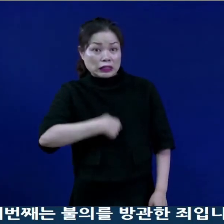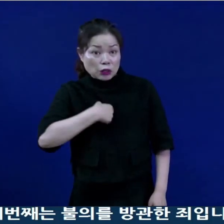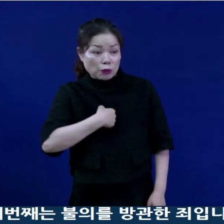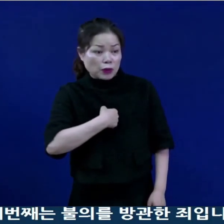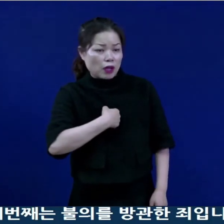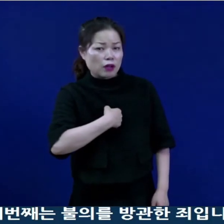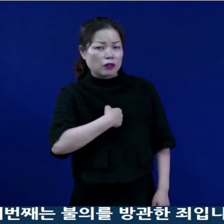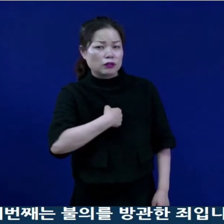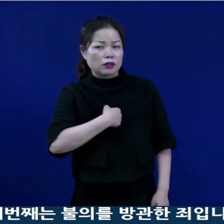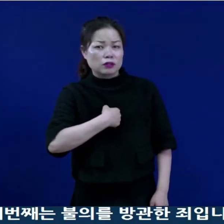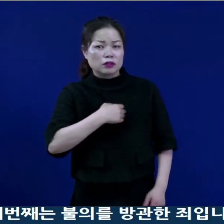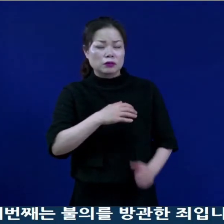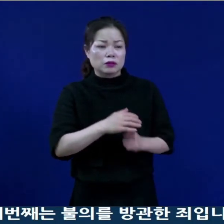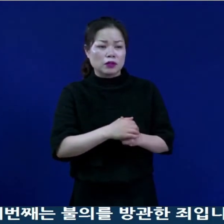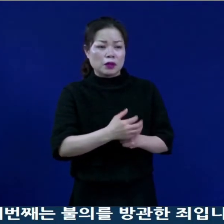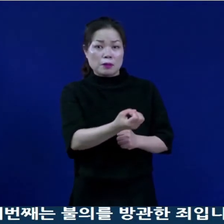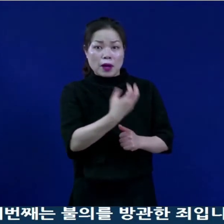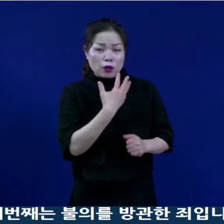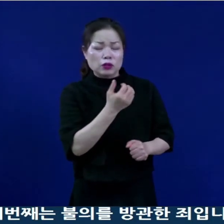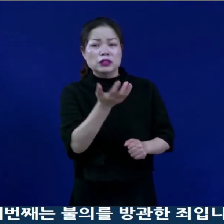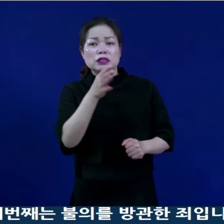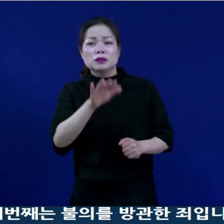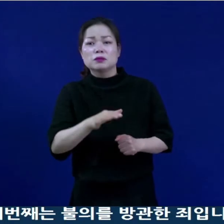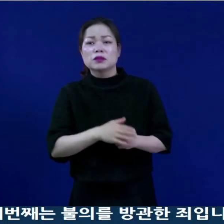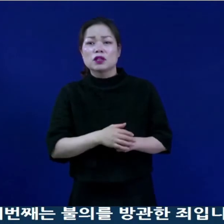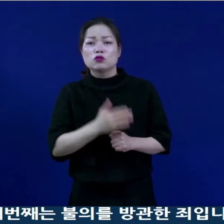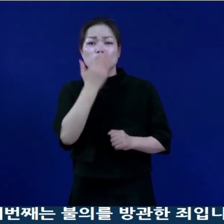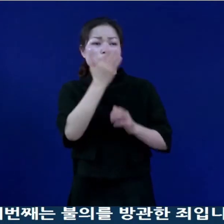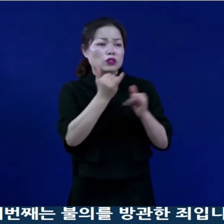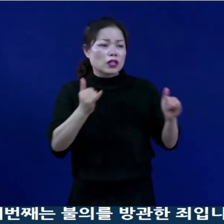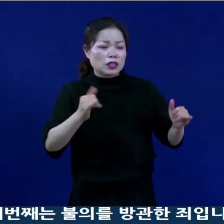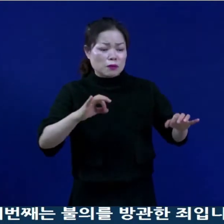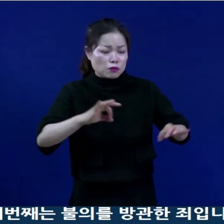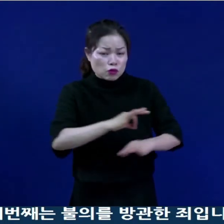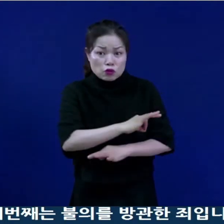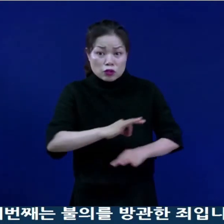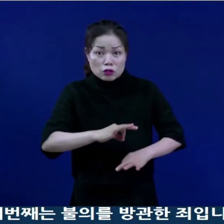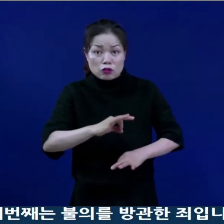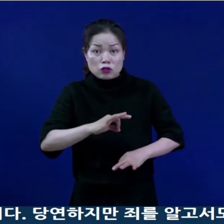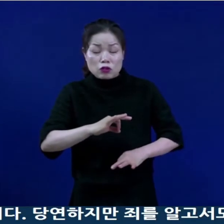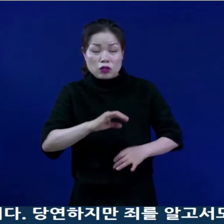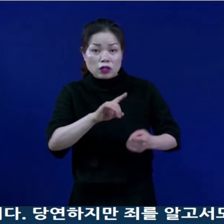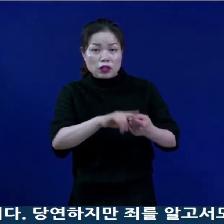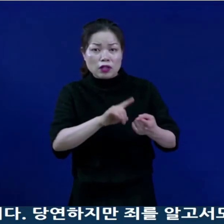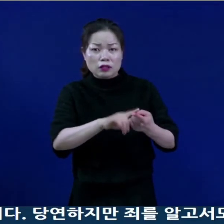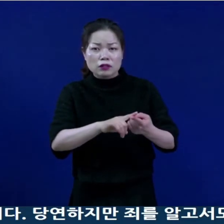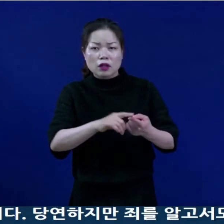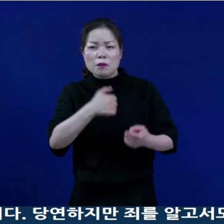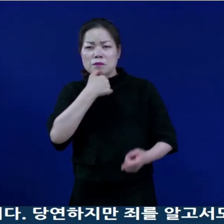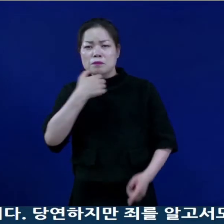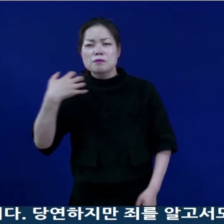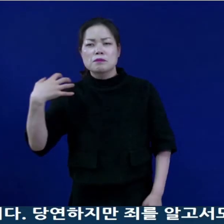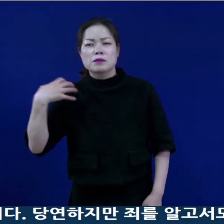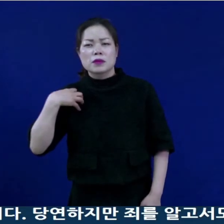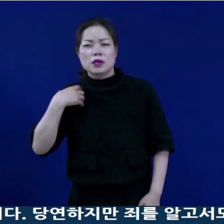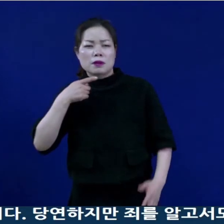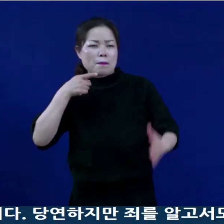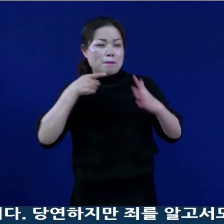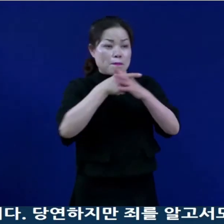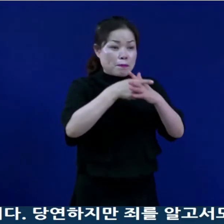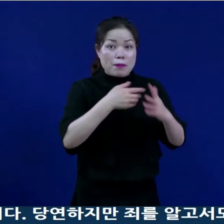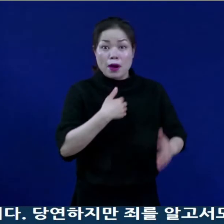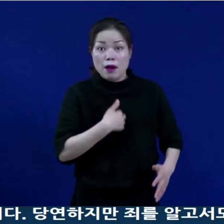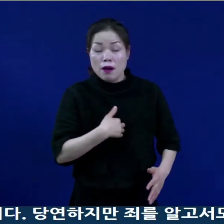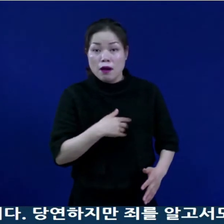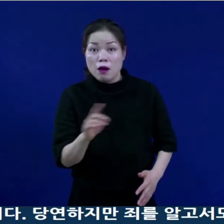여기며 예수님을 지금 고소하고 있지만, 그러나 유대인들의 불의를 그 누구보다 알고 있었고 간파하고 있었습니다. 그러나